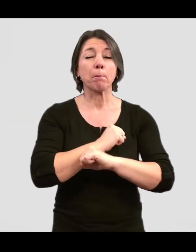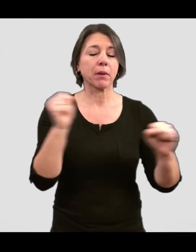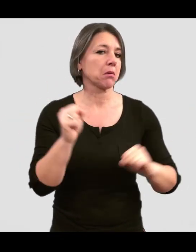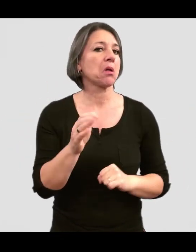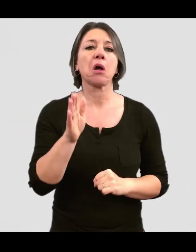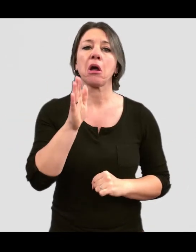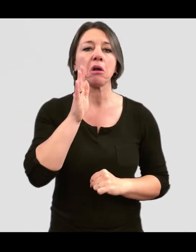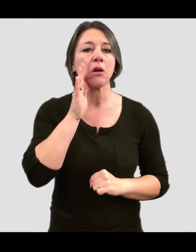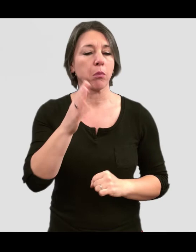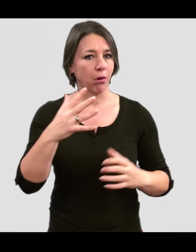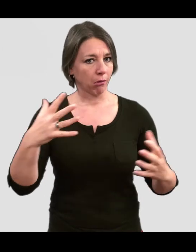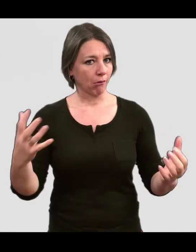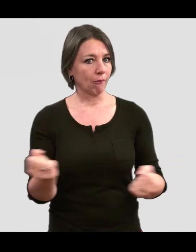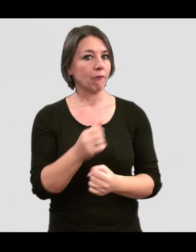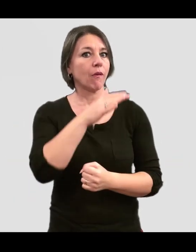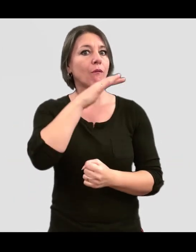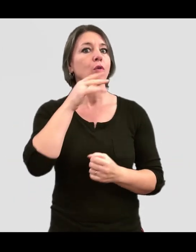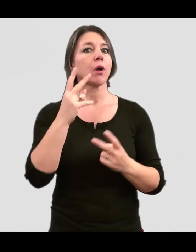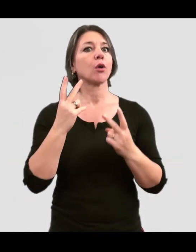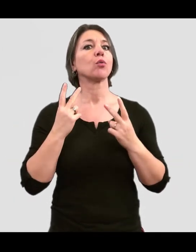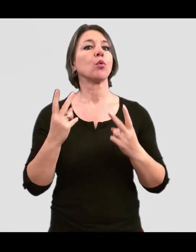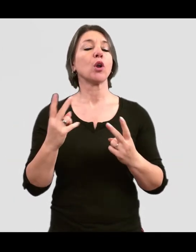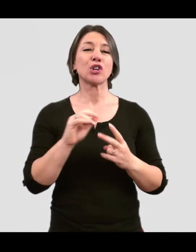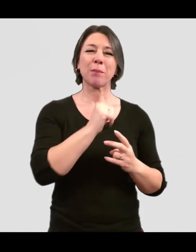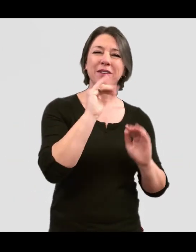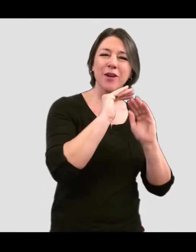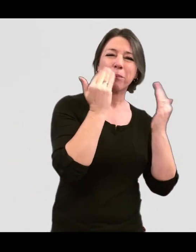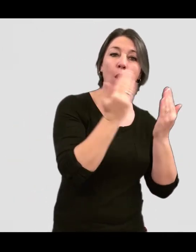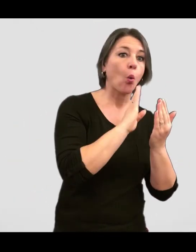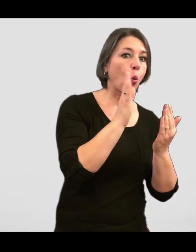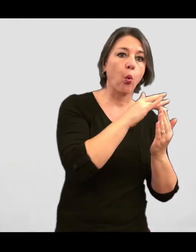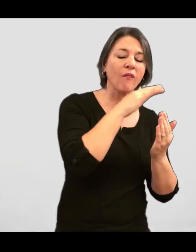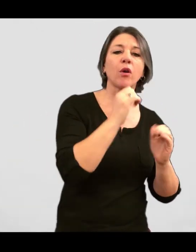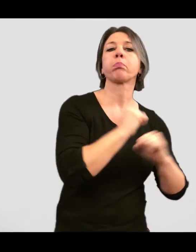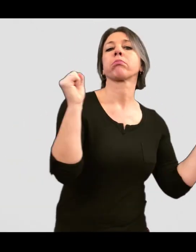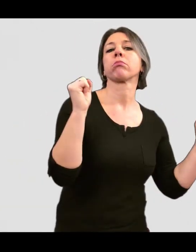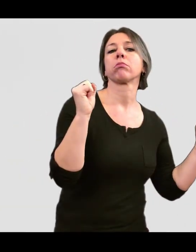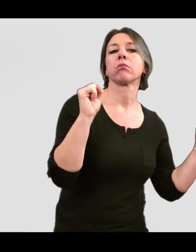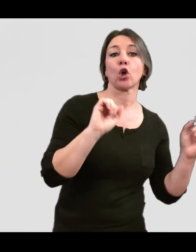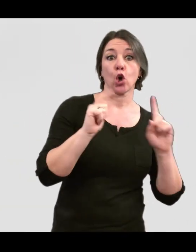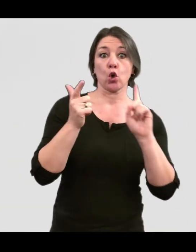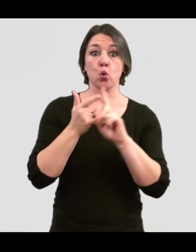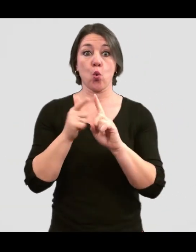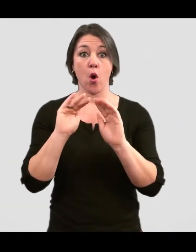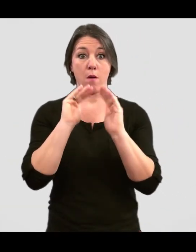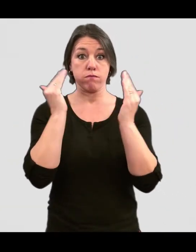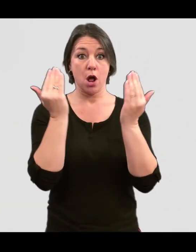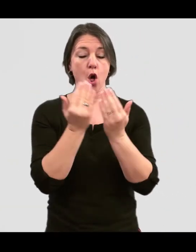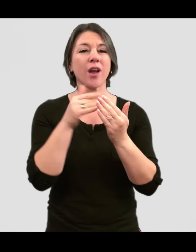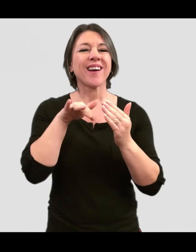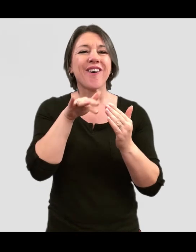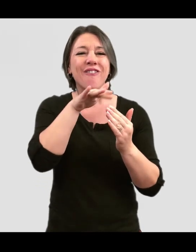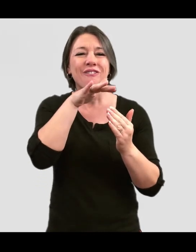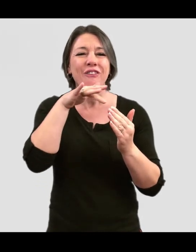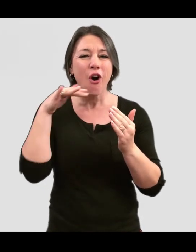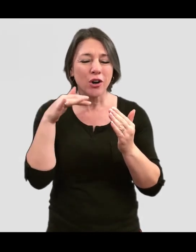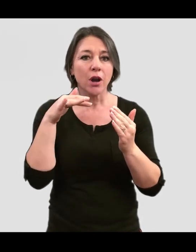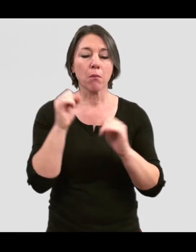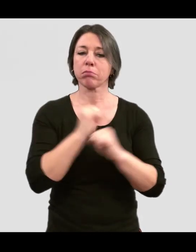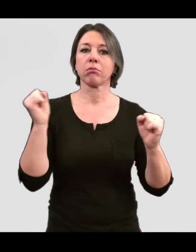tu gumu a balonek nám nepraskne, jako to bylo v případě, kdy jsme uvnitř balonku měli jenom vzduch. Takže proto je tak